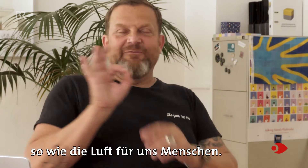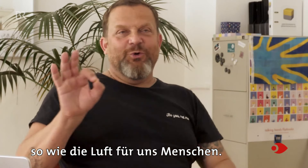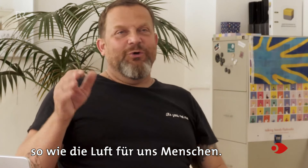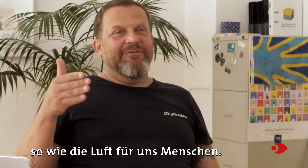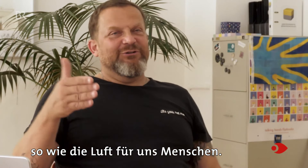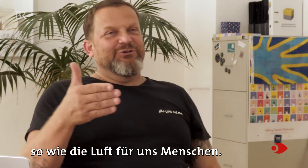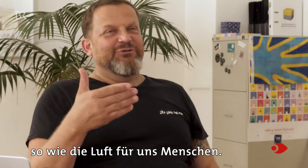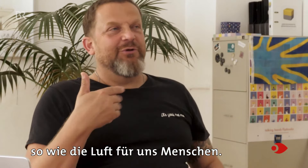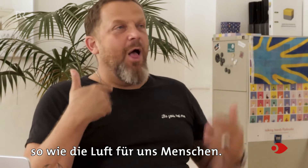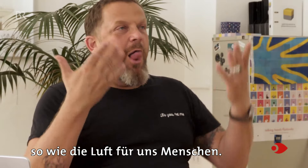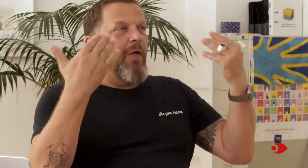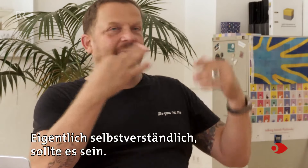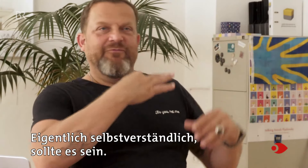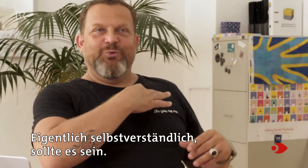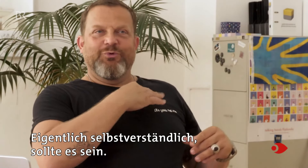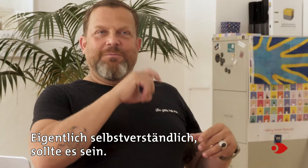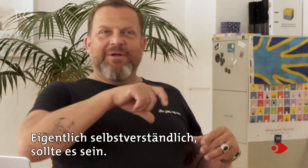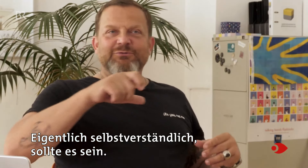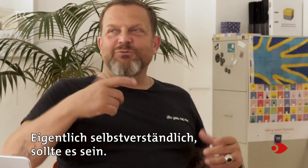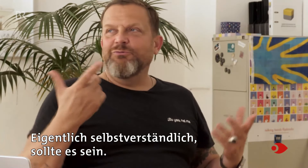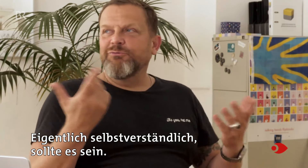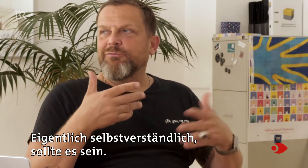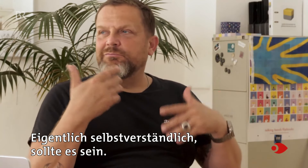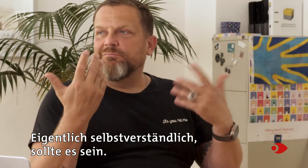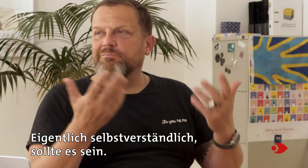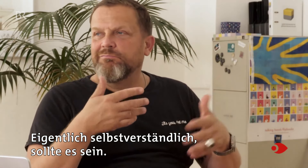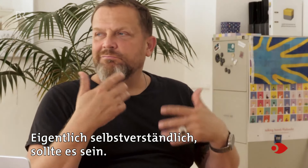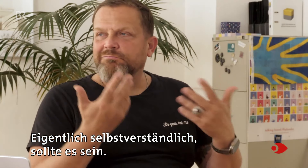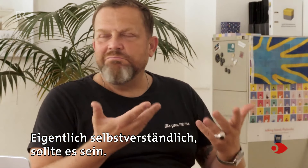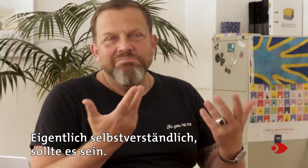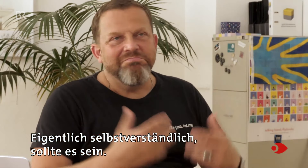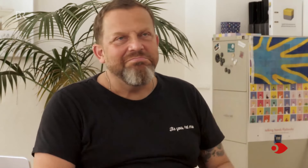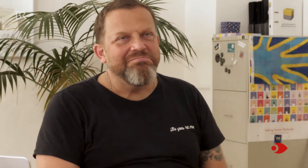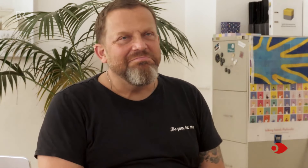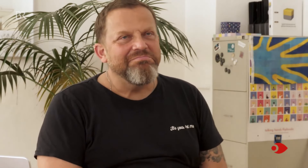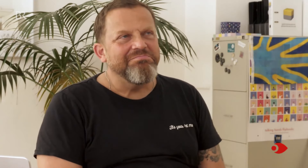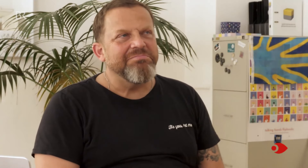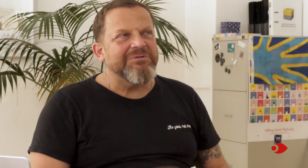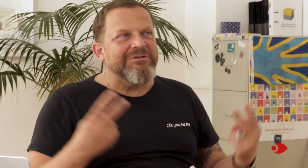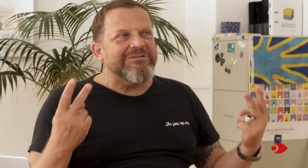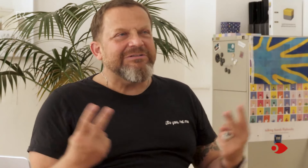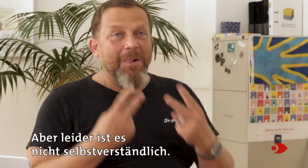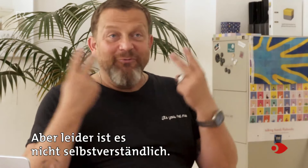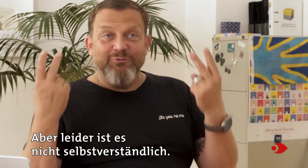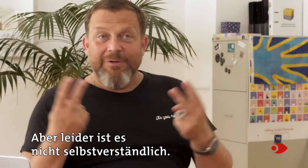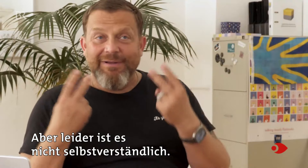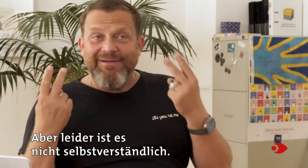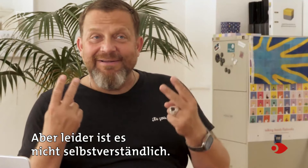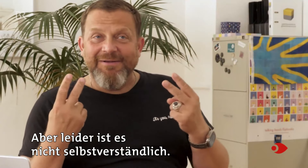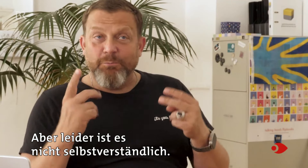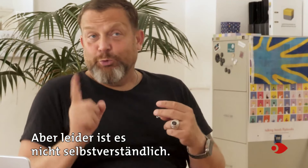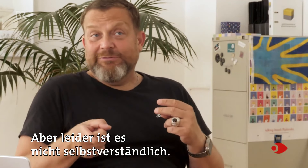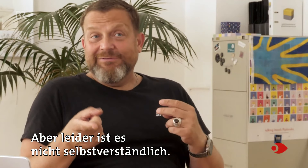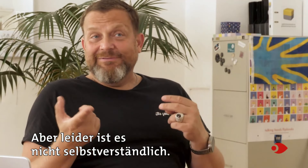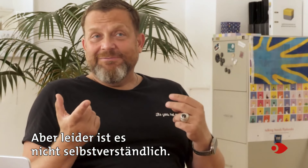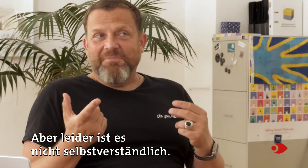wie die Luft für uns Menschen. Eigentlich selbstverständlich, sollte es sein. Aber leider ist es nicht selbstverständlich.